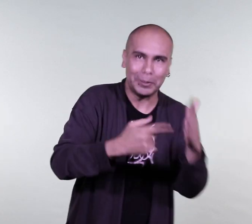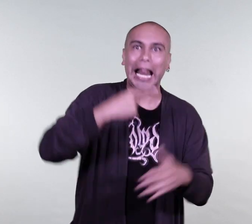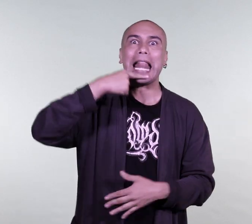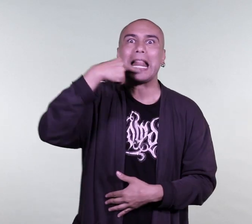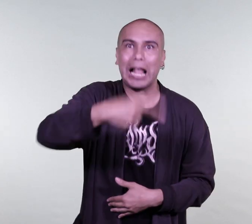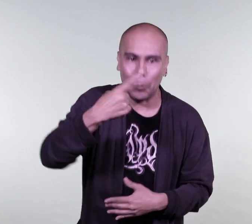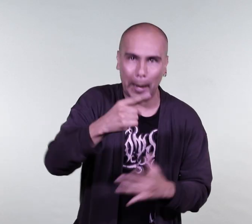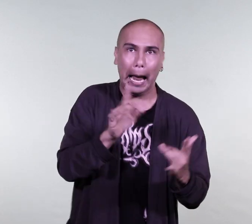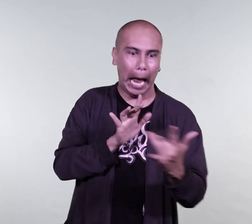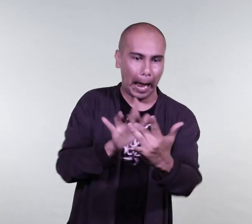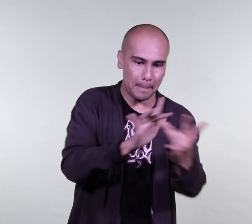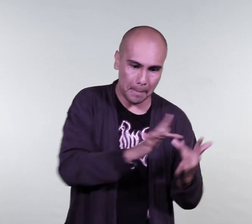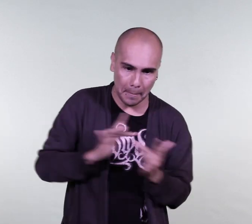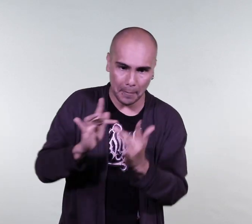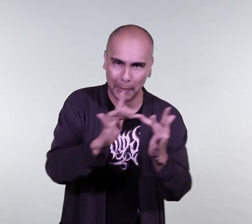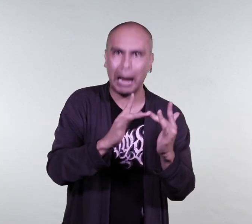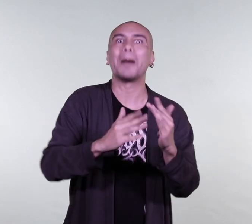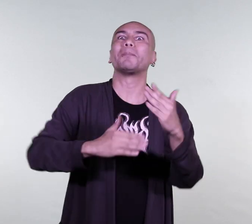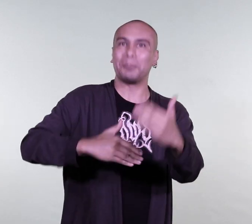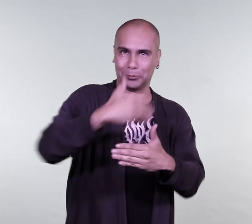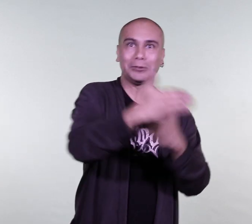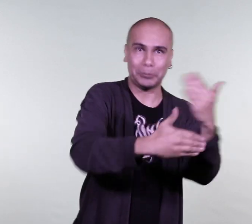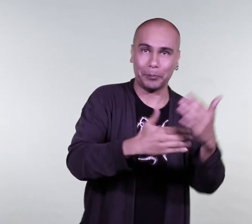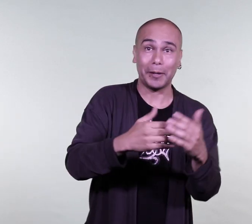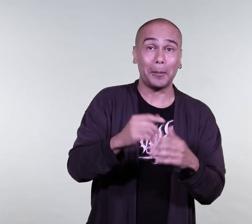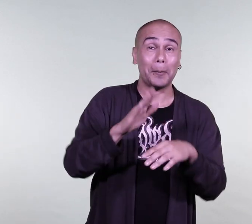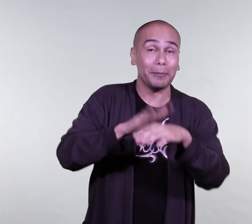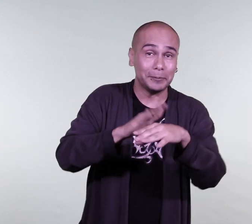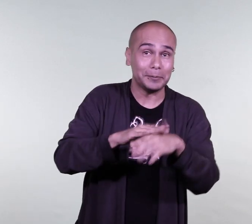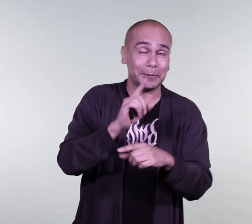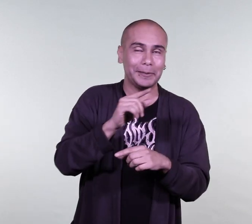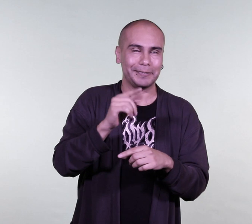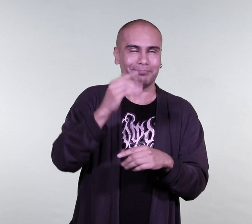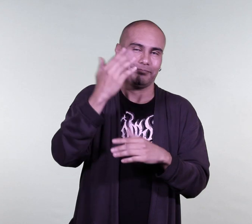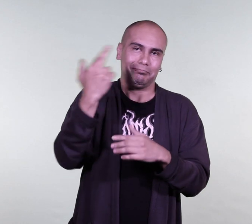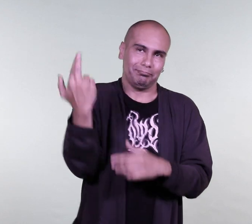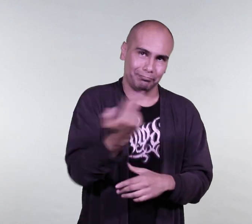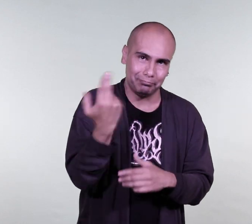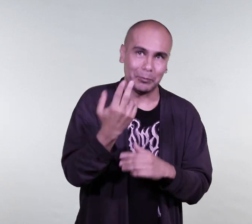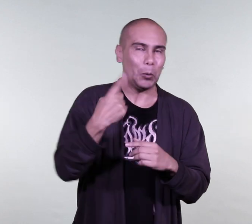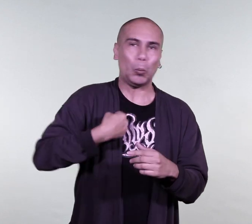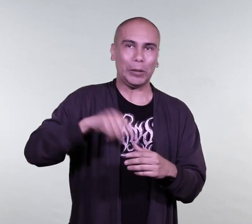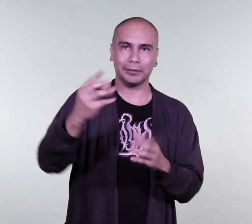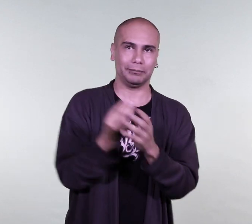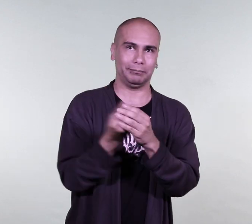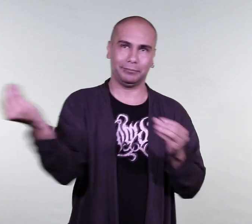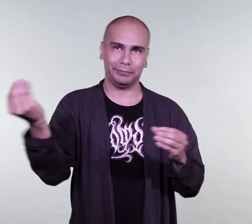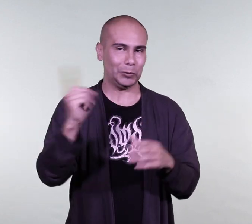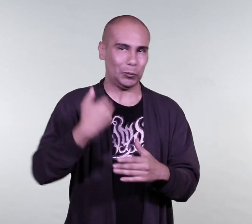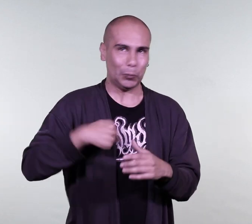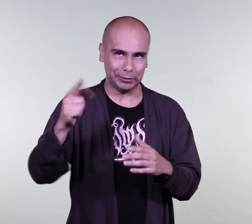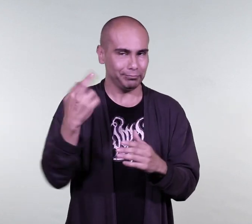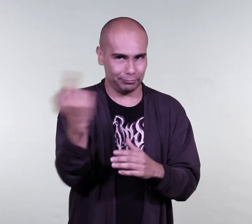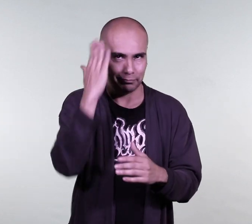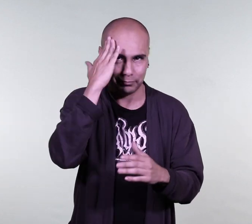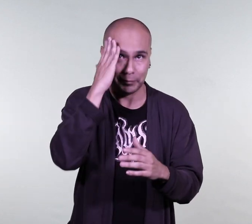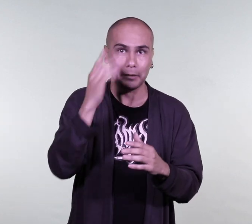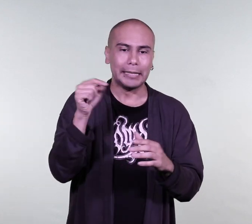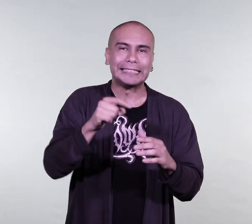estas necesidades y ese desarrollo integral podrá llevarse a cabo. Entonces, de esa manera puede contar y estar